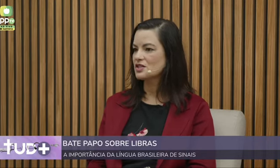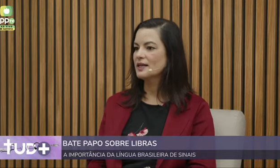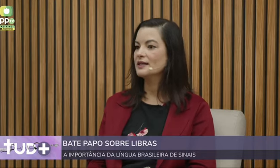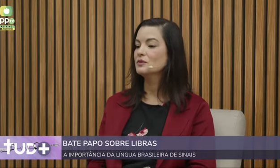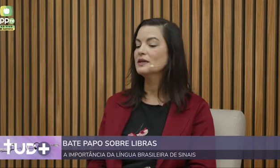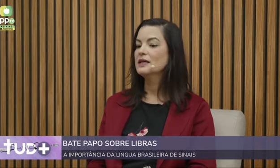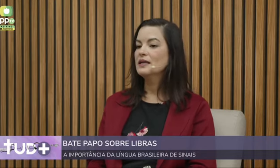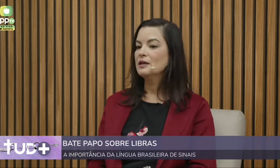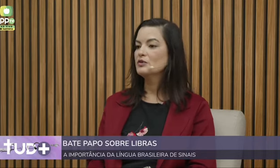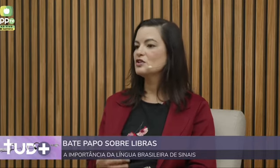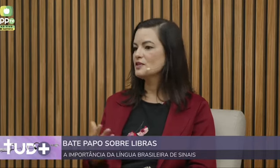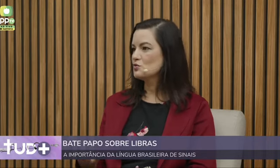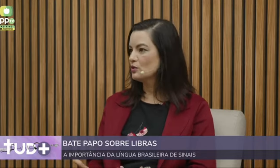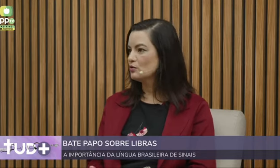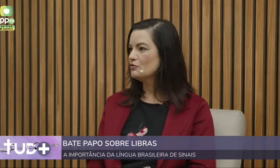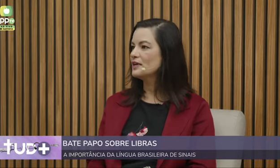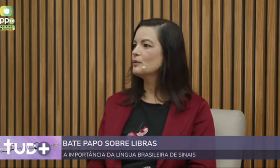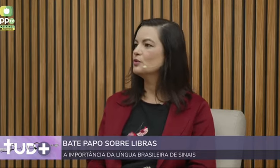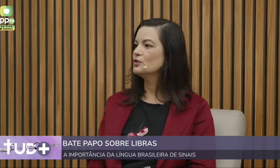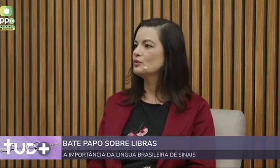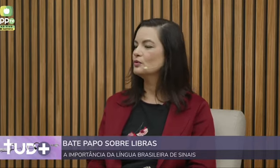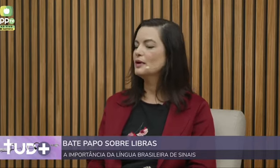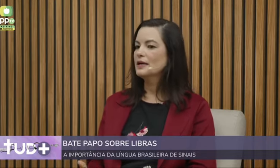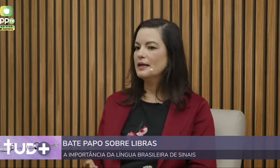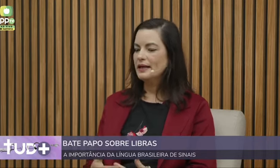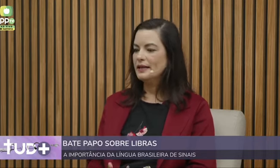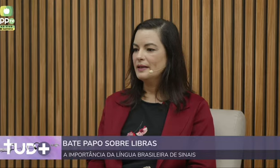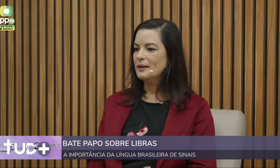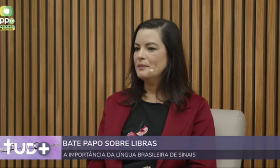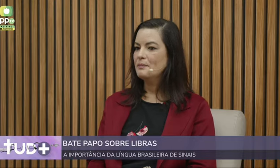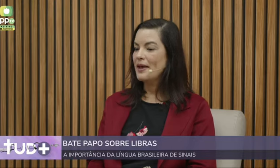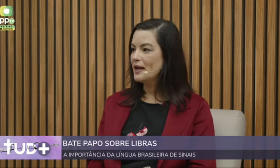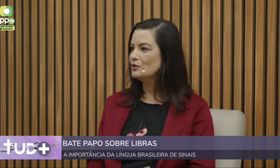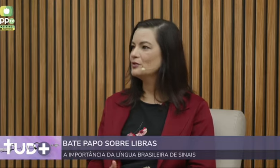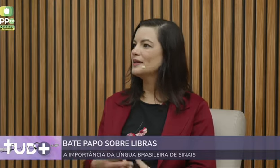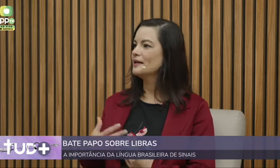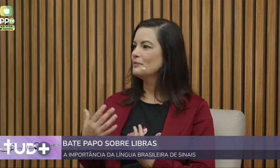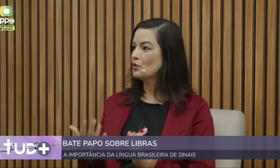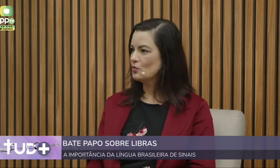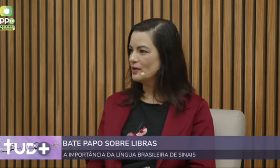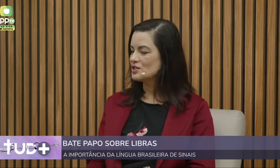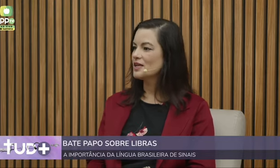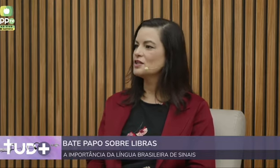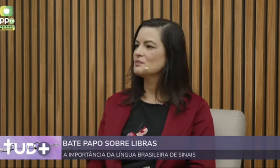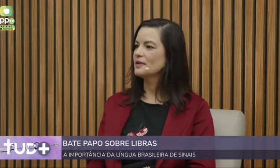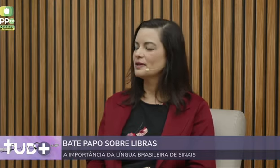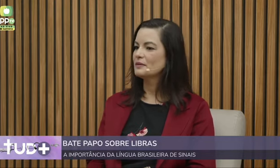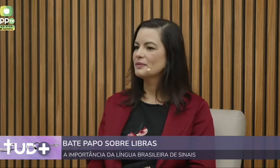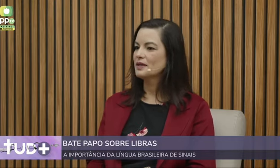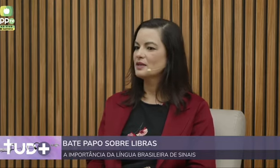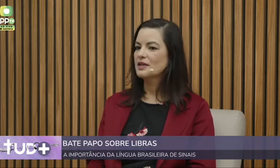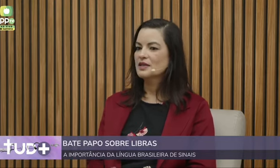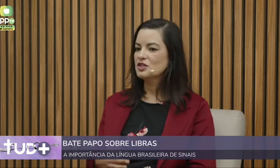aprendizagem da língua, e muitas vezes um aluno fica muito perto, né, procura a gente para